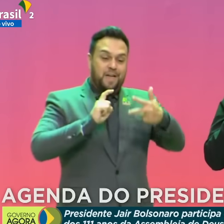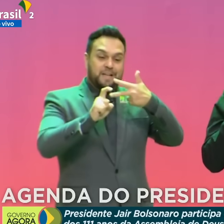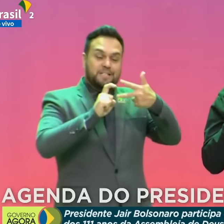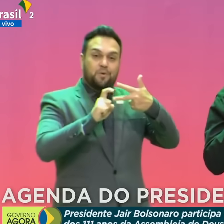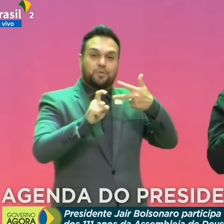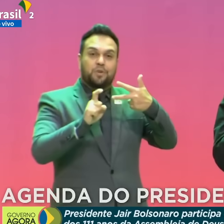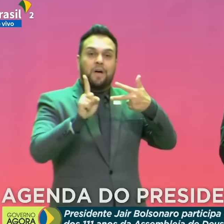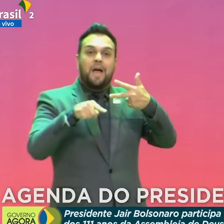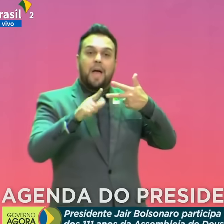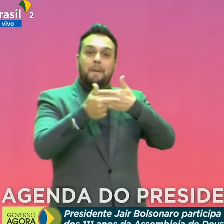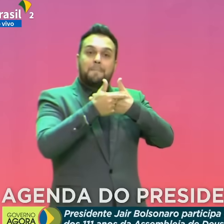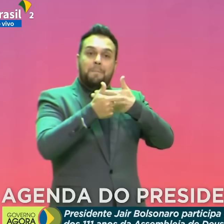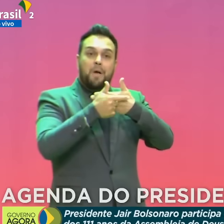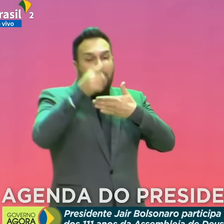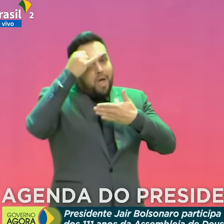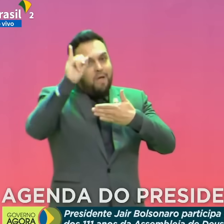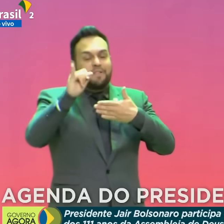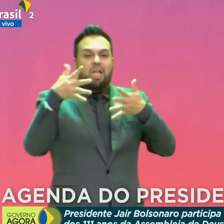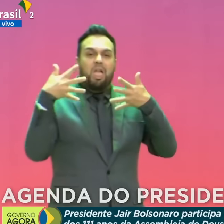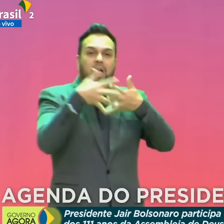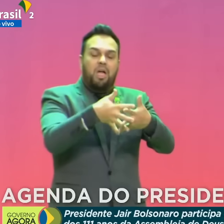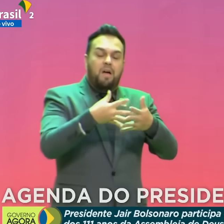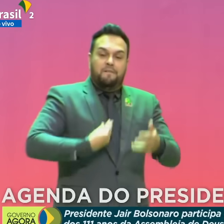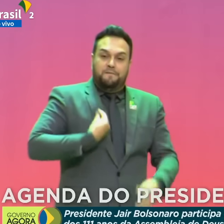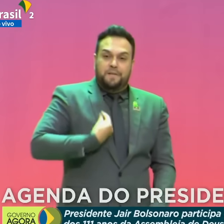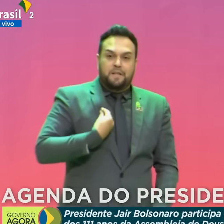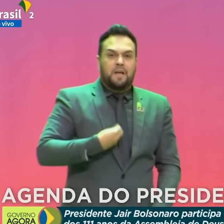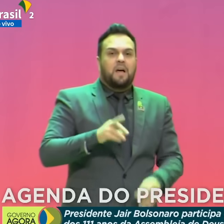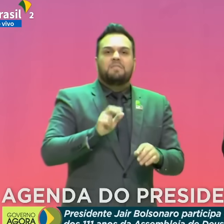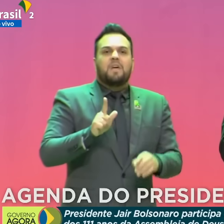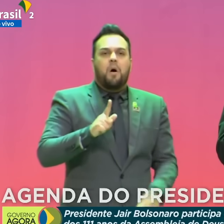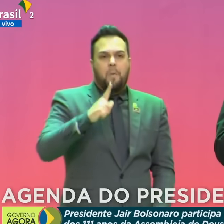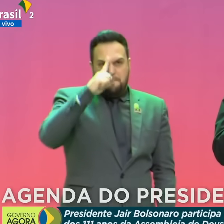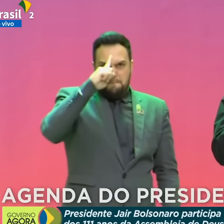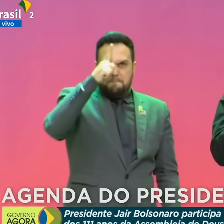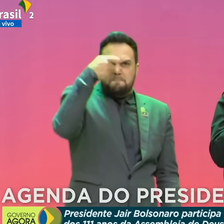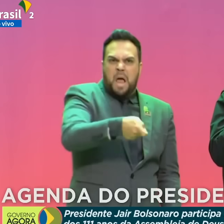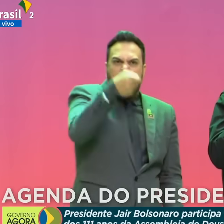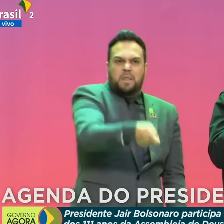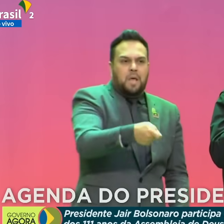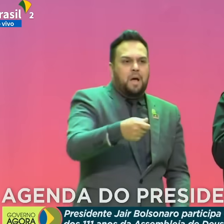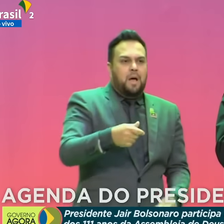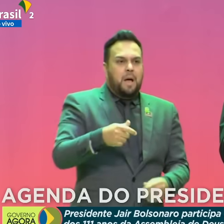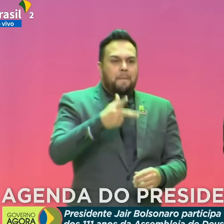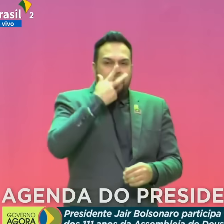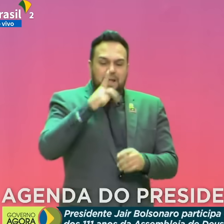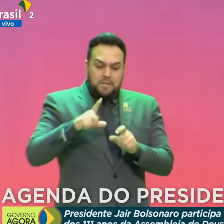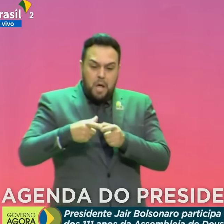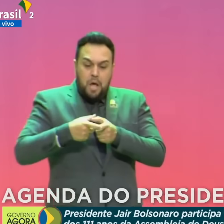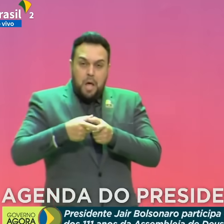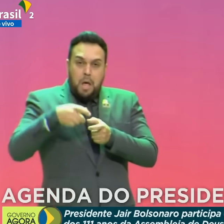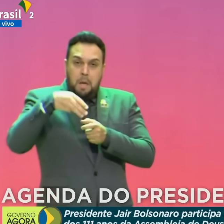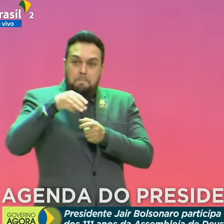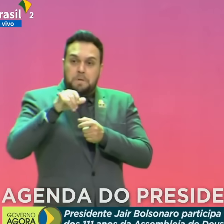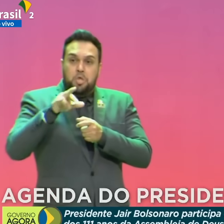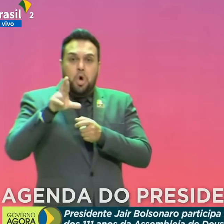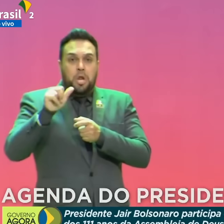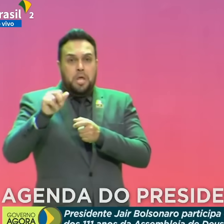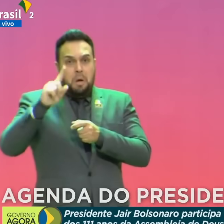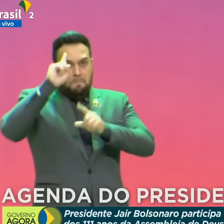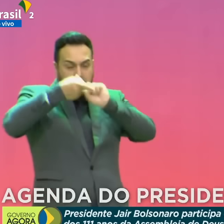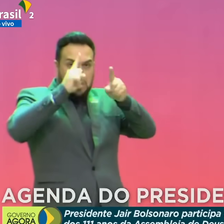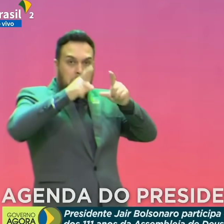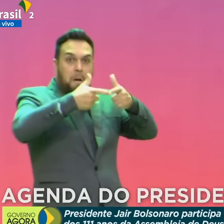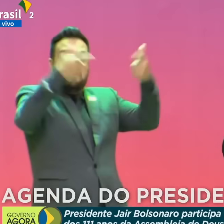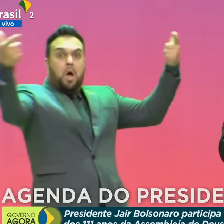de vocês, é não querer impor a vontade de uma minoria para a maioria,